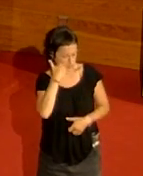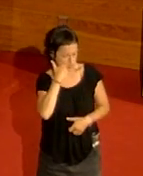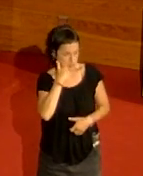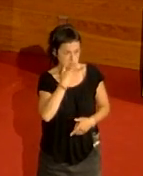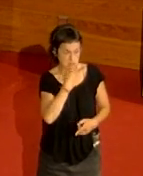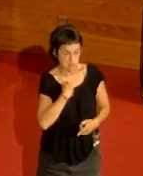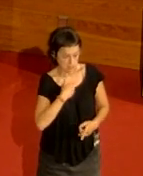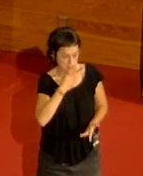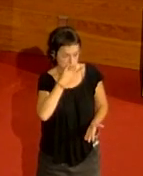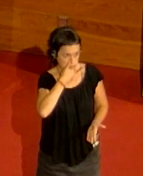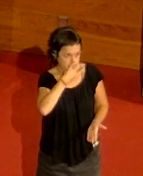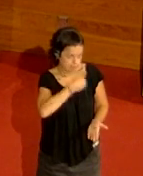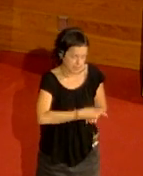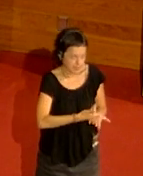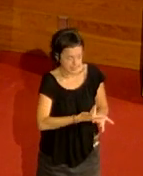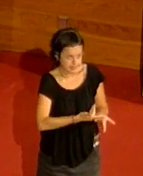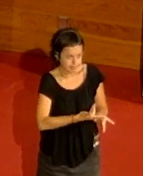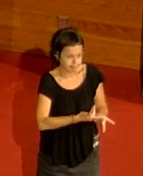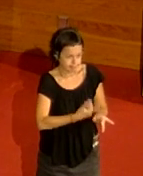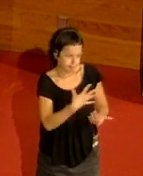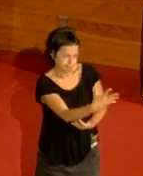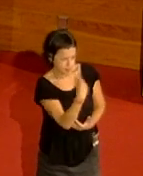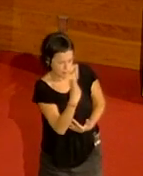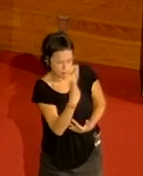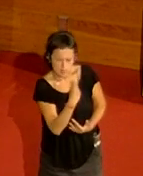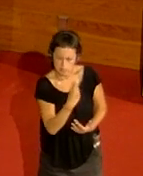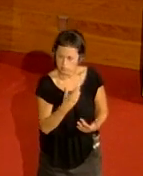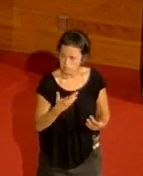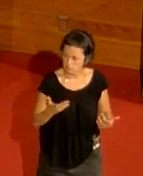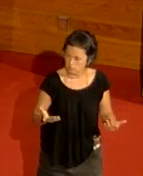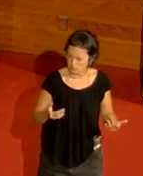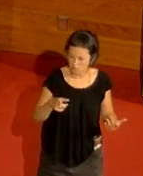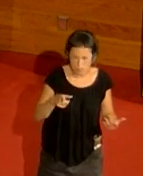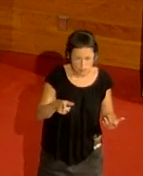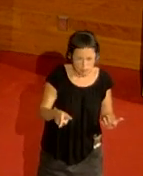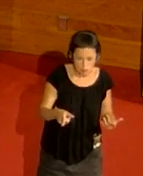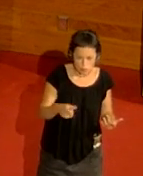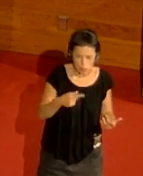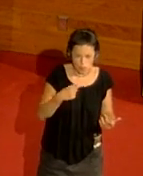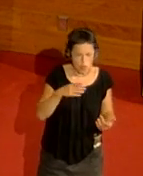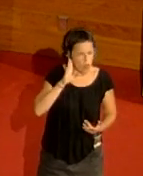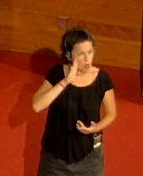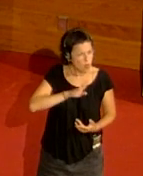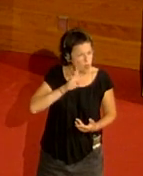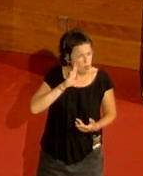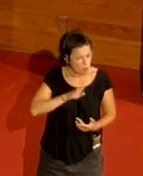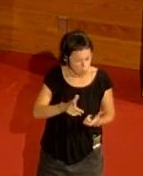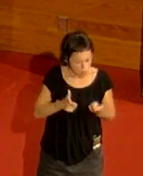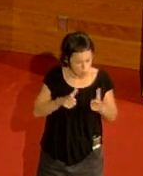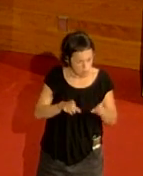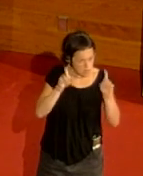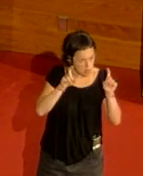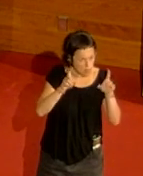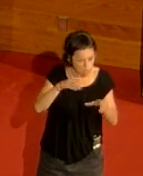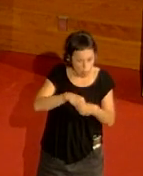me regaña Cómo se te ocurre poner porno en el Ministerio de Educación